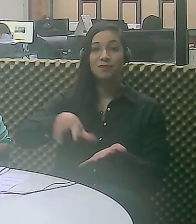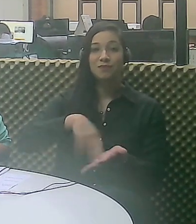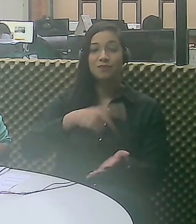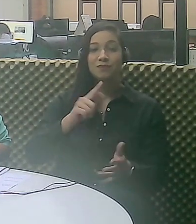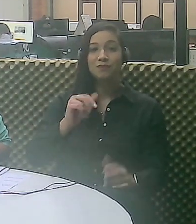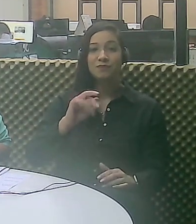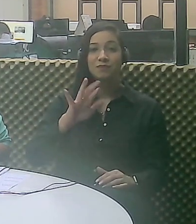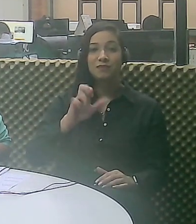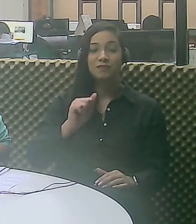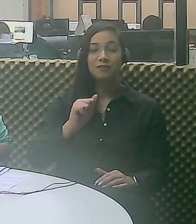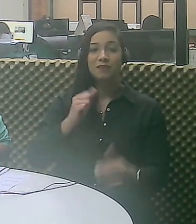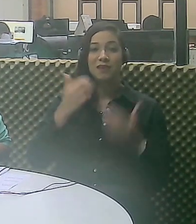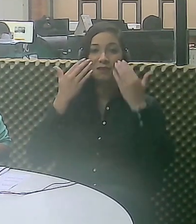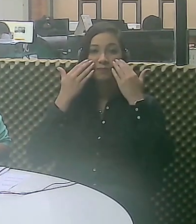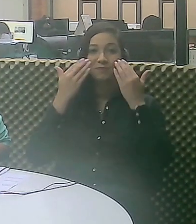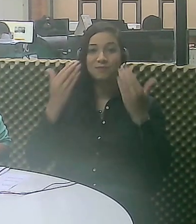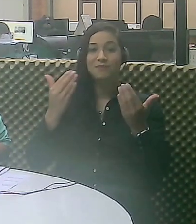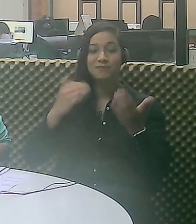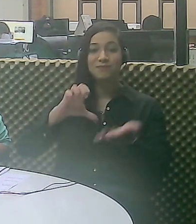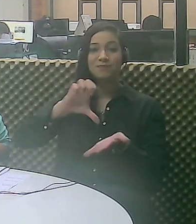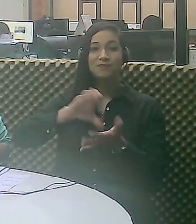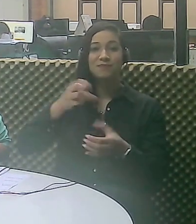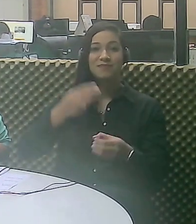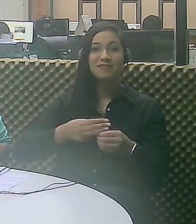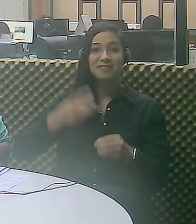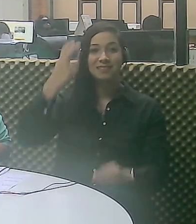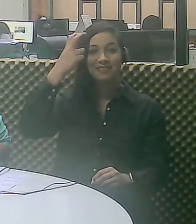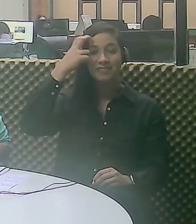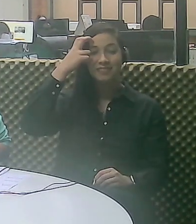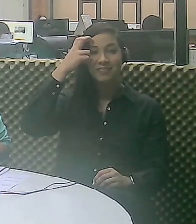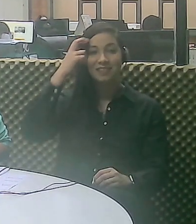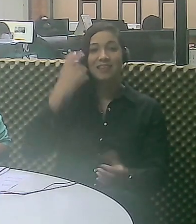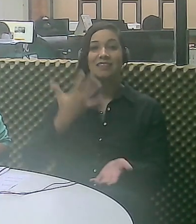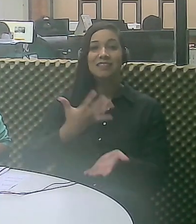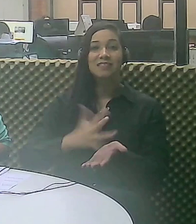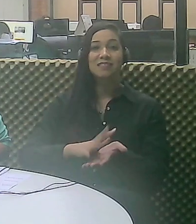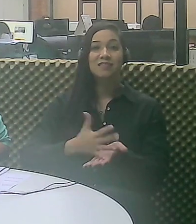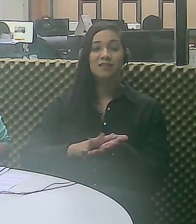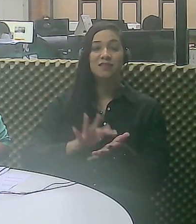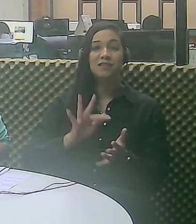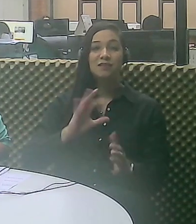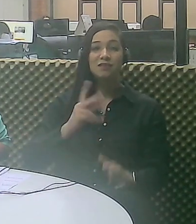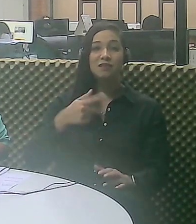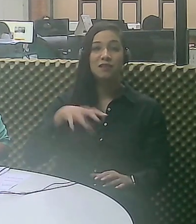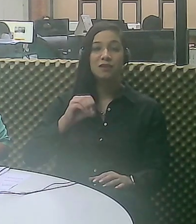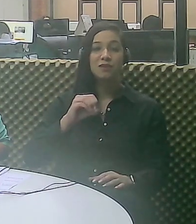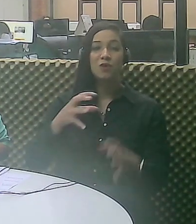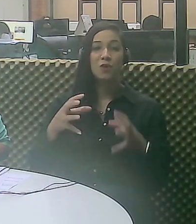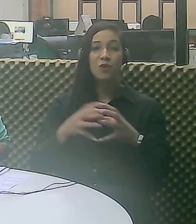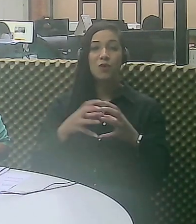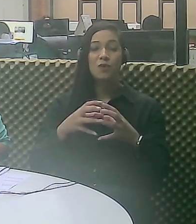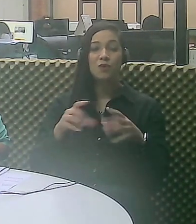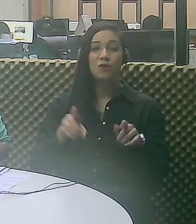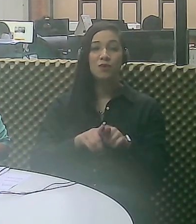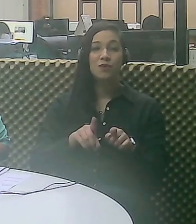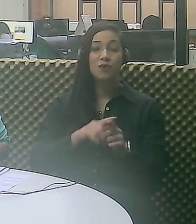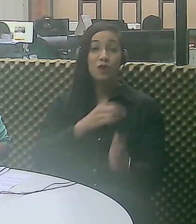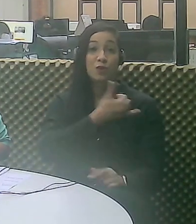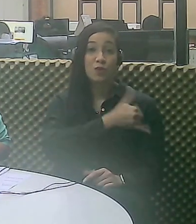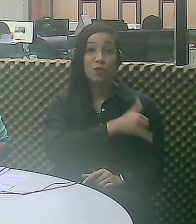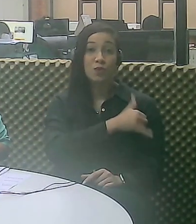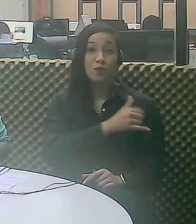Gafieira. Apresentam-se no Centro Municipal de Cultura, Samba de Francisco e o Grupo de Samba de Gafieira do Rio de